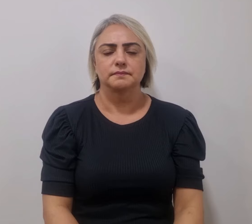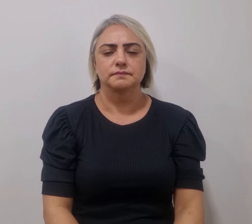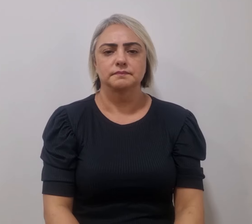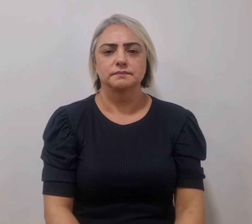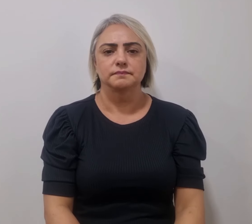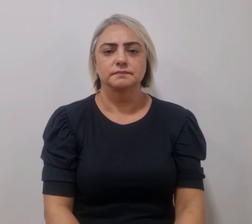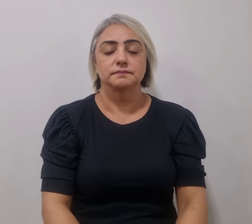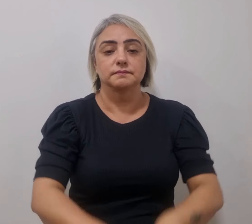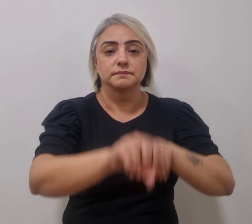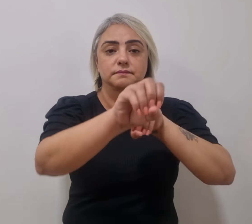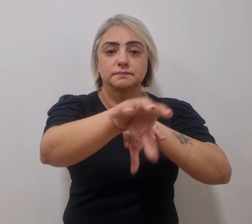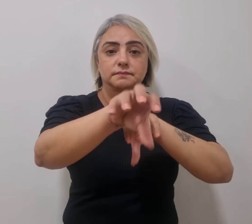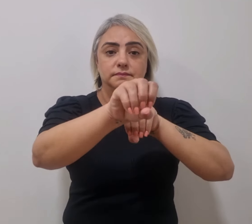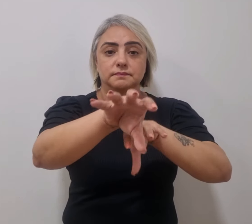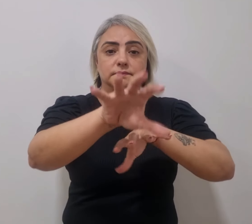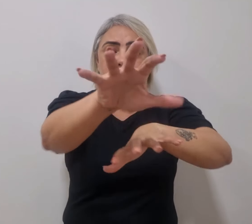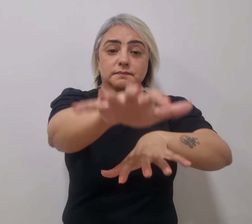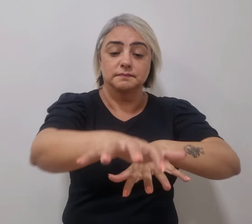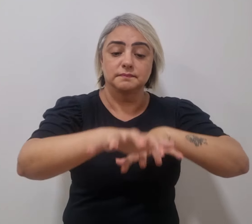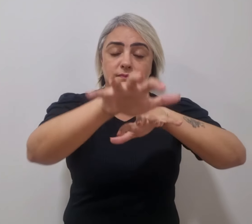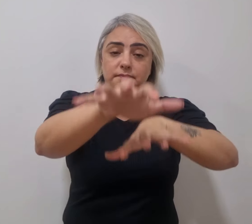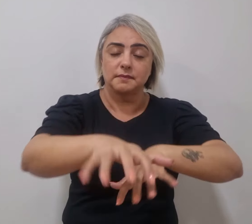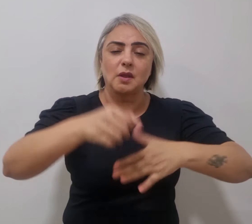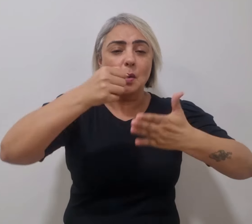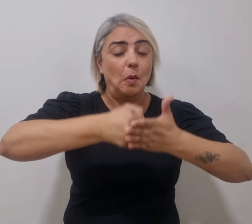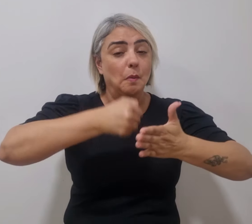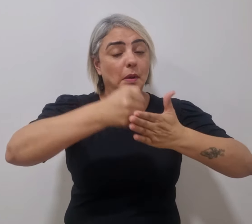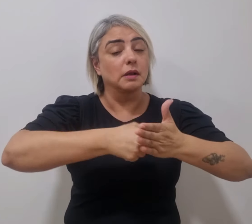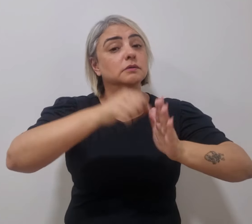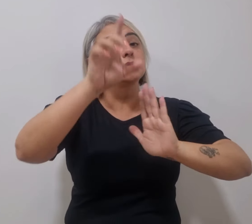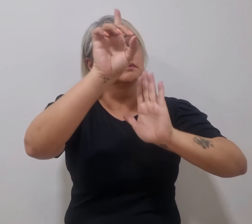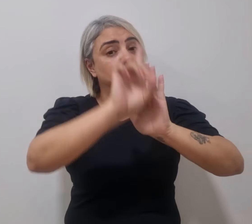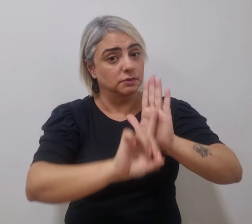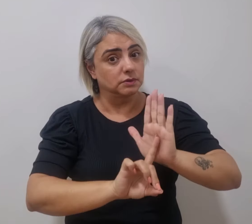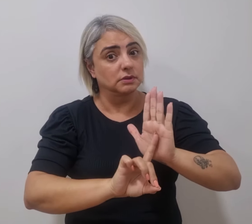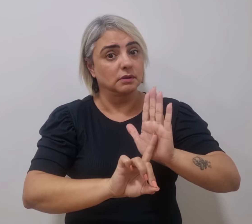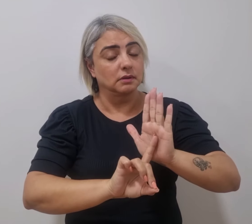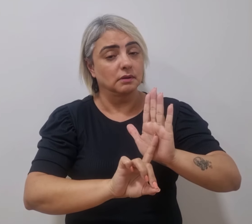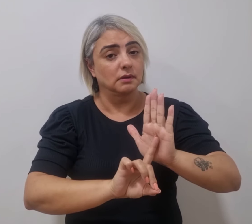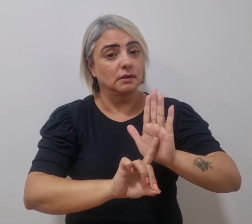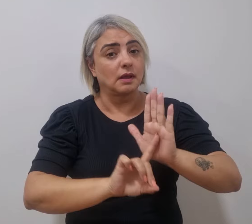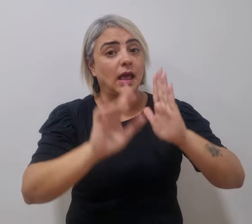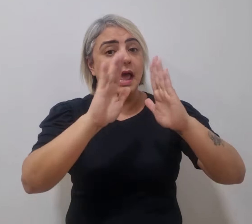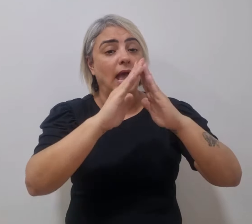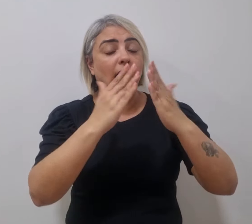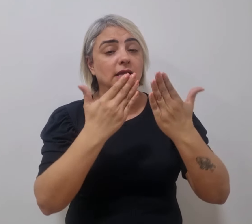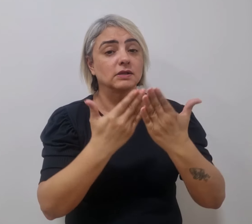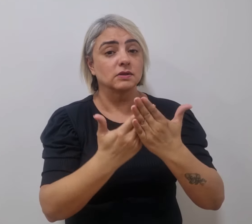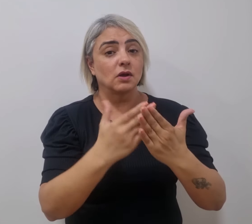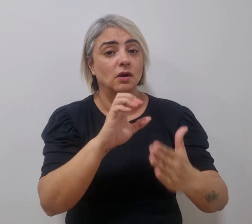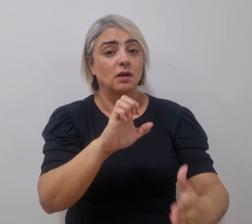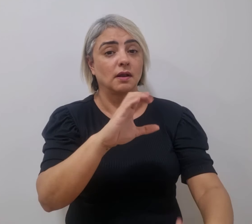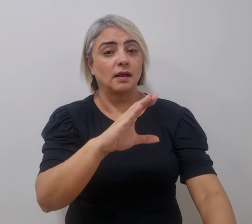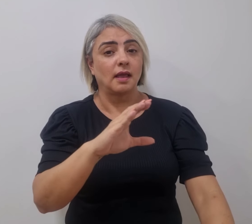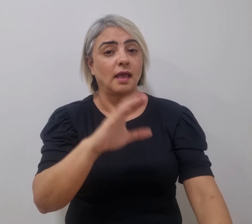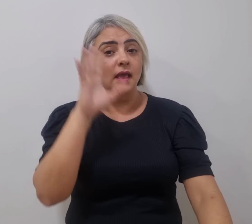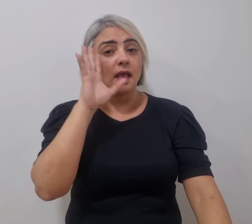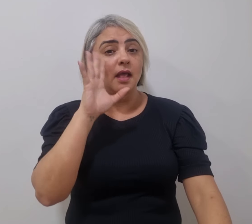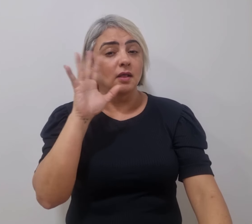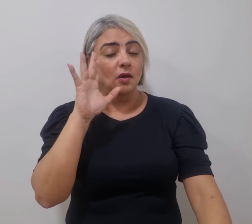Educação do campo, uma luta por direitos. A escola classe Sonhem de Cima fica